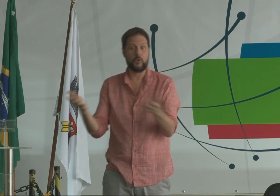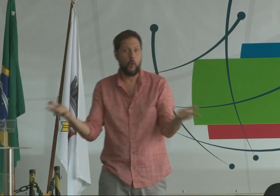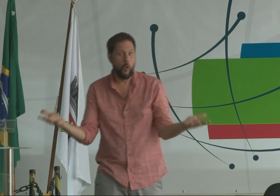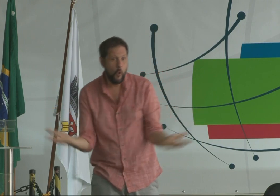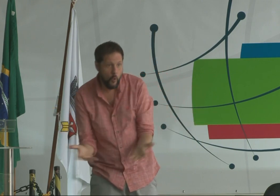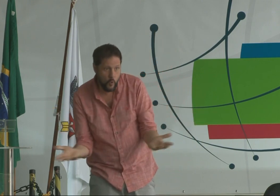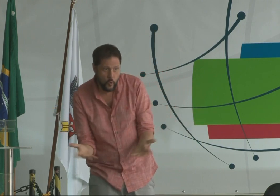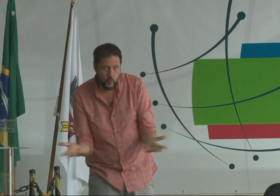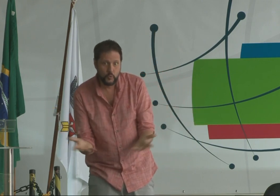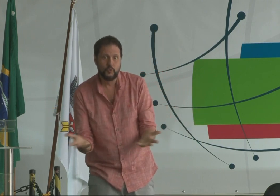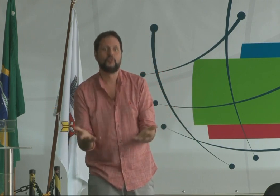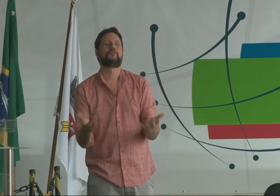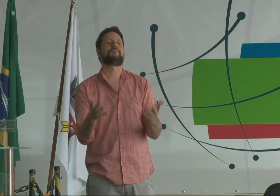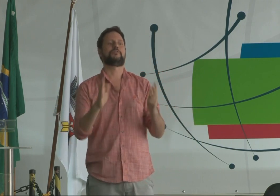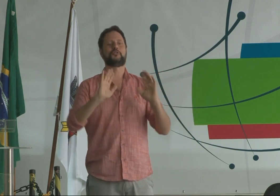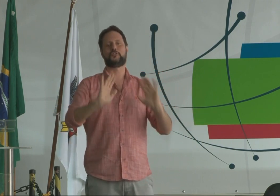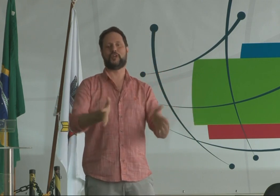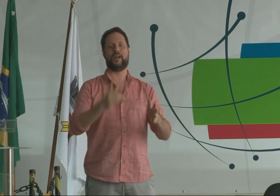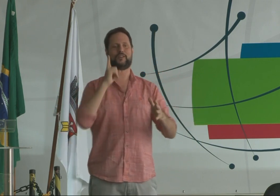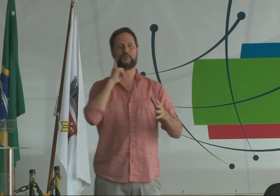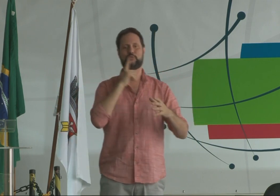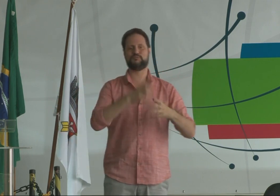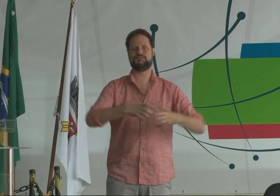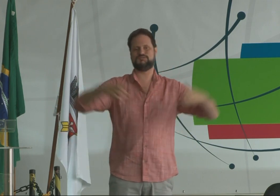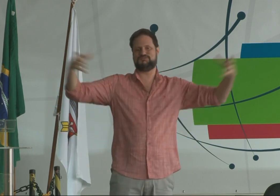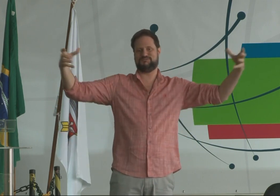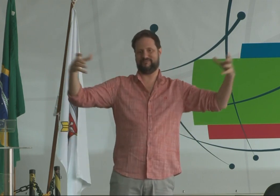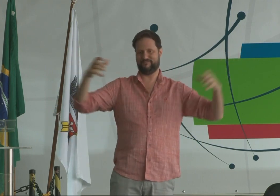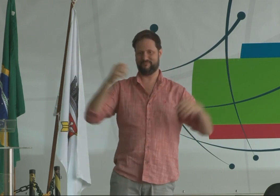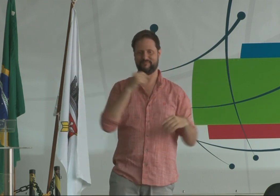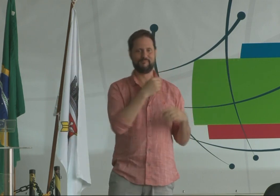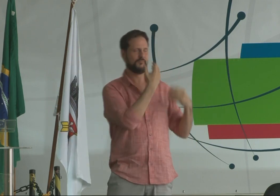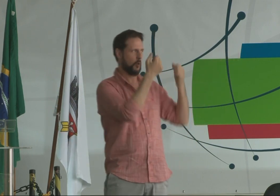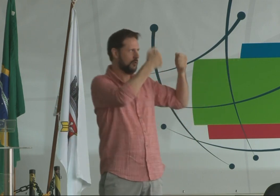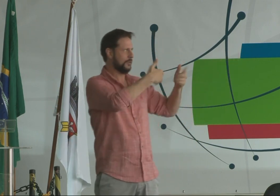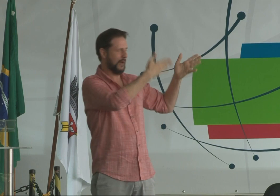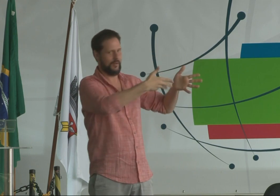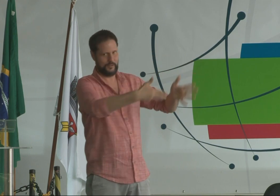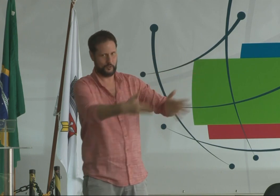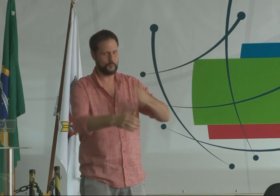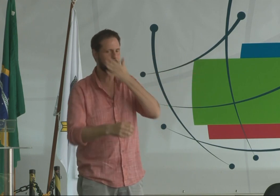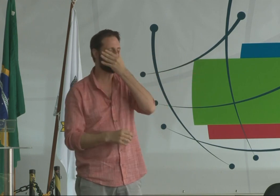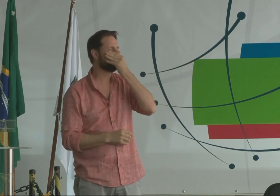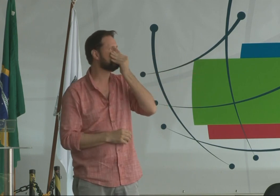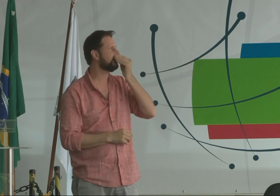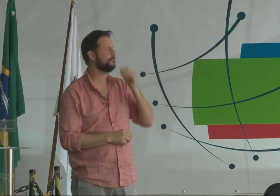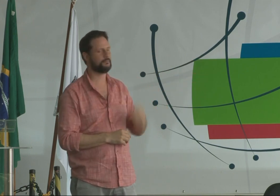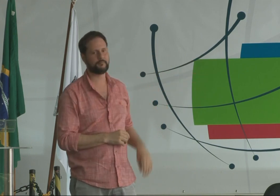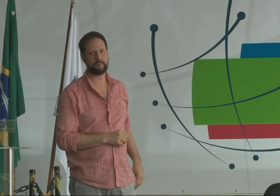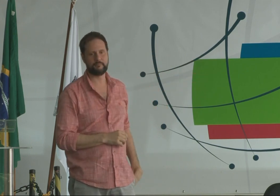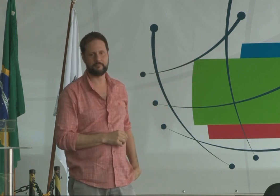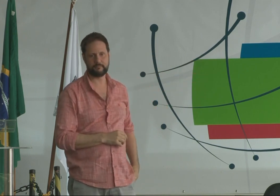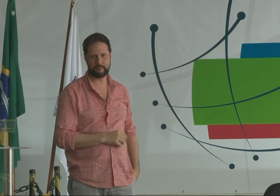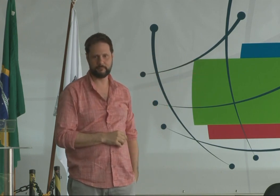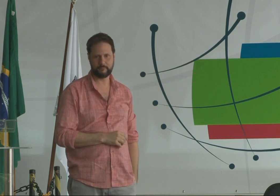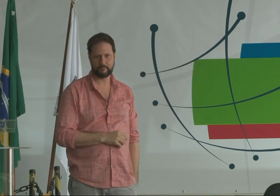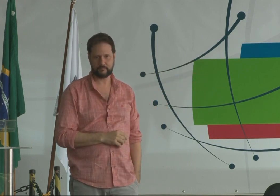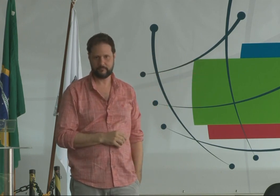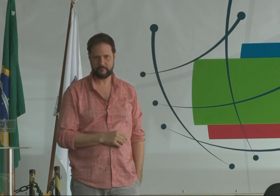pessoas com a formação, é uma relação conjunta, que pesquisava e comprovava com dados. Então, já tem bastante gente envolvida com isso também.